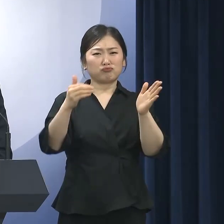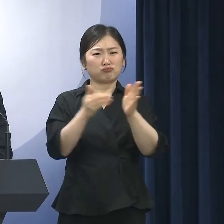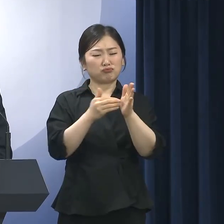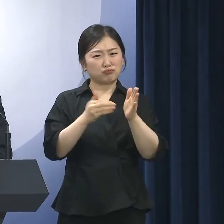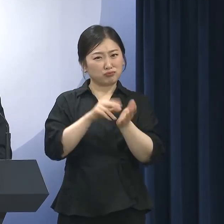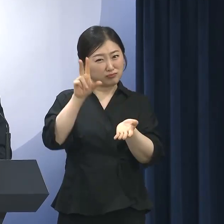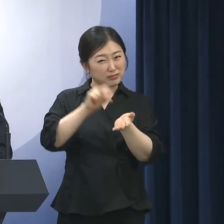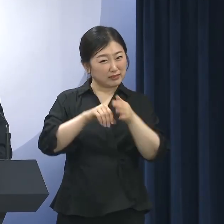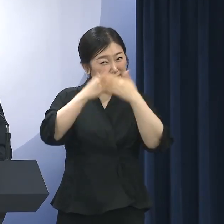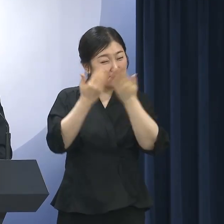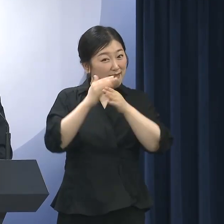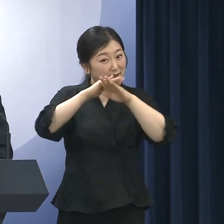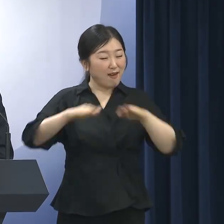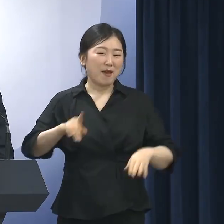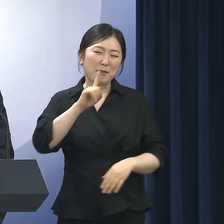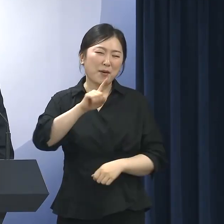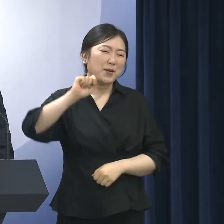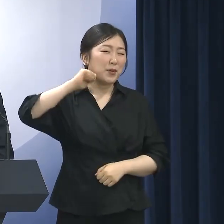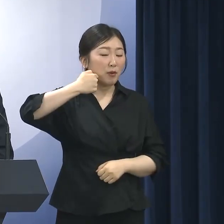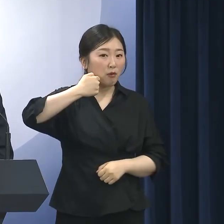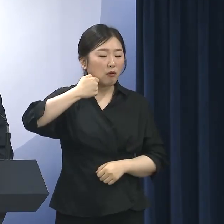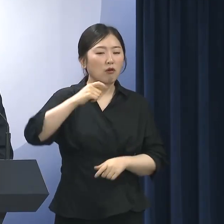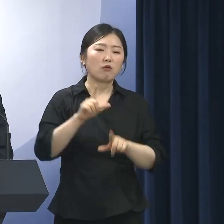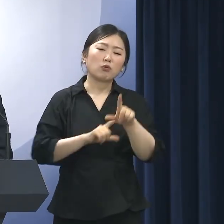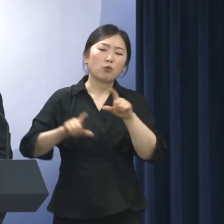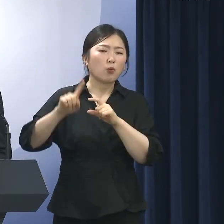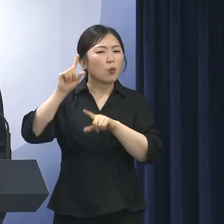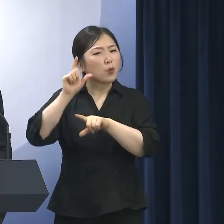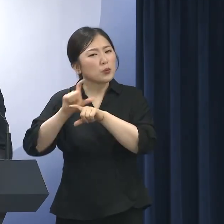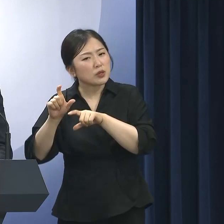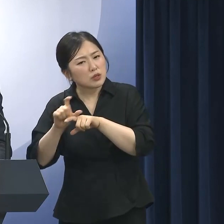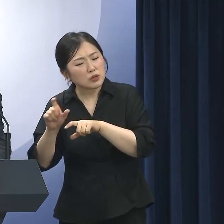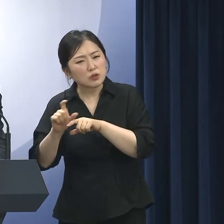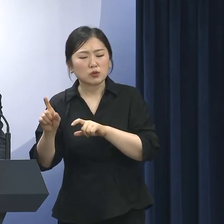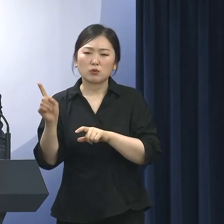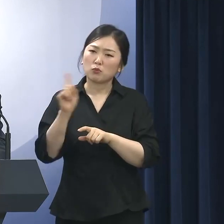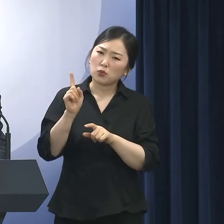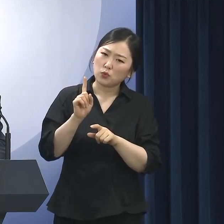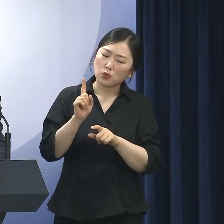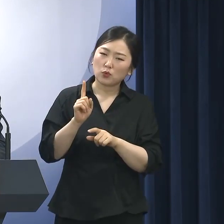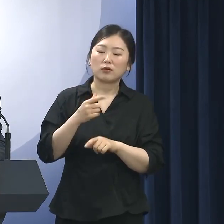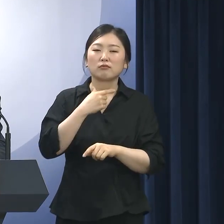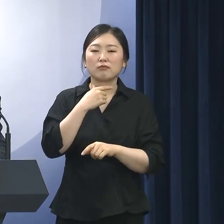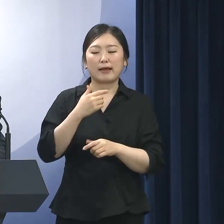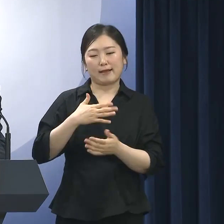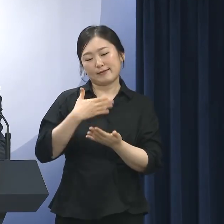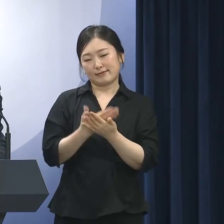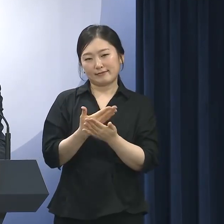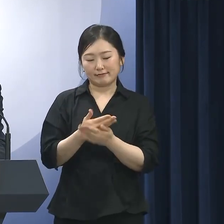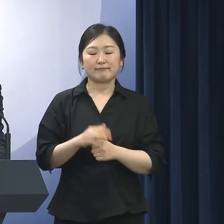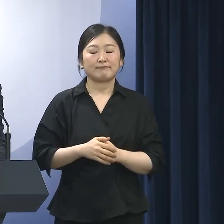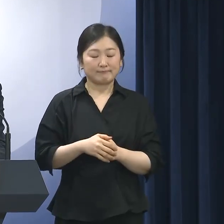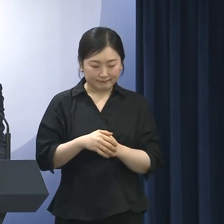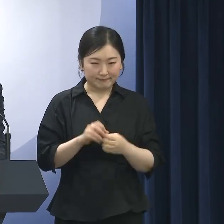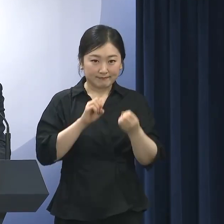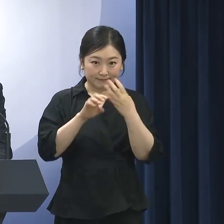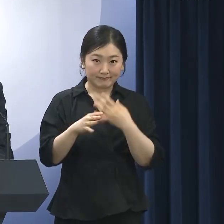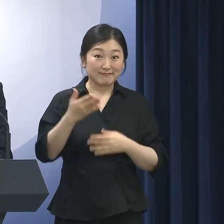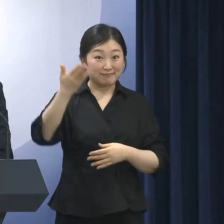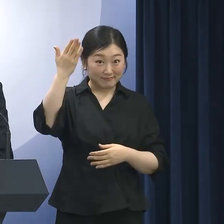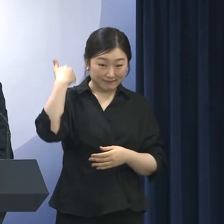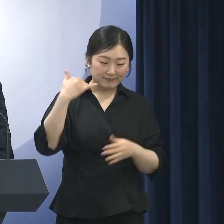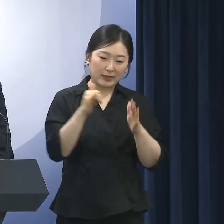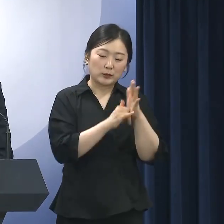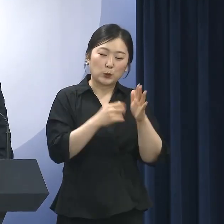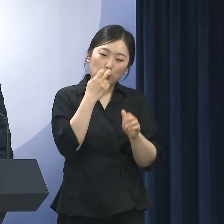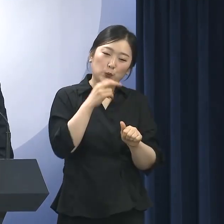대해 복지부는 무엇을 고민 중인지 말씀 부탁드립니다. 지난번에 가족 돌봄 청년에 대한 저희가 한번 정책을 발표한 바가